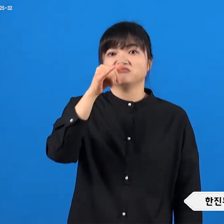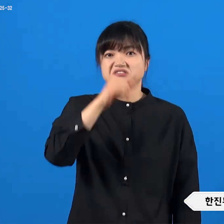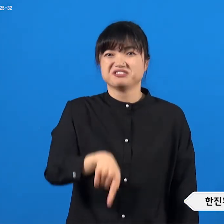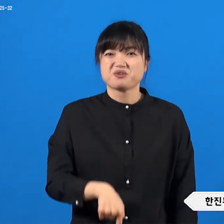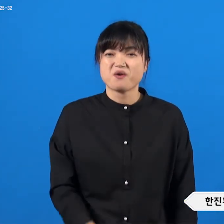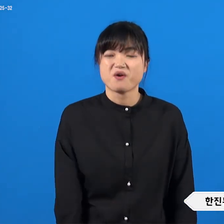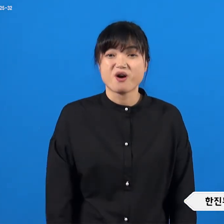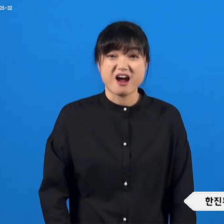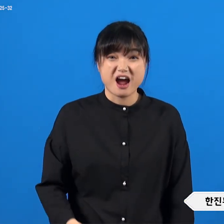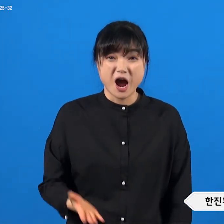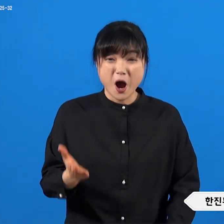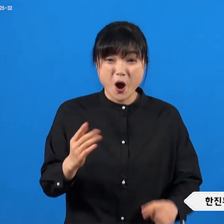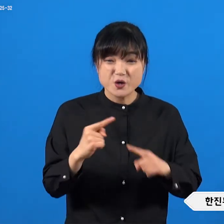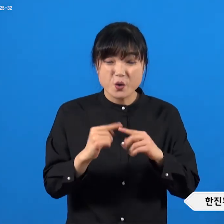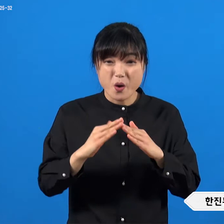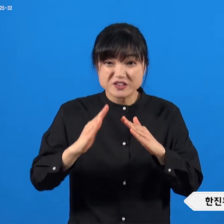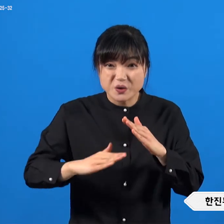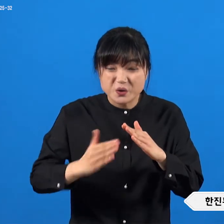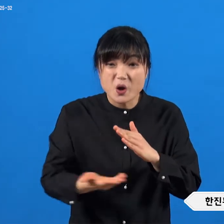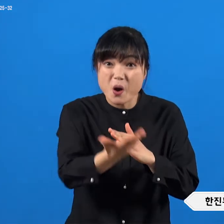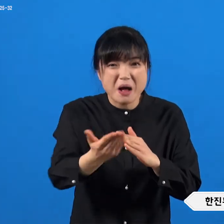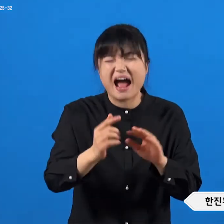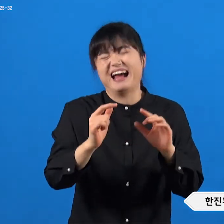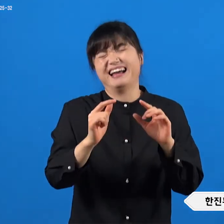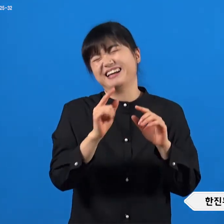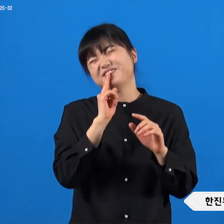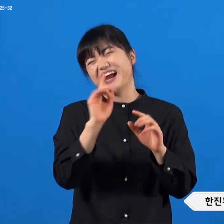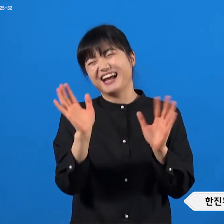우리 교회 교인들이 그렇다는 말이 아니고 다른